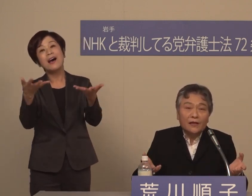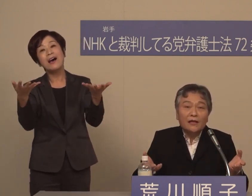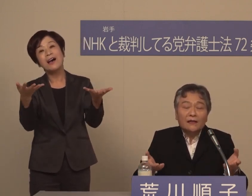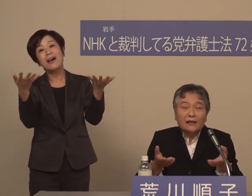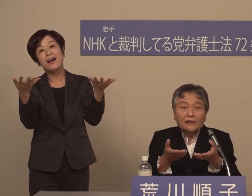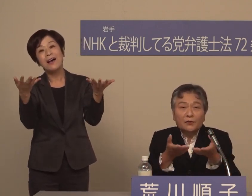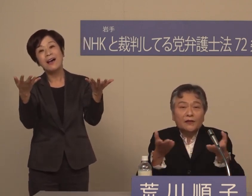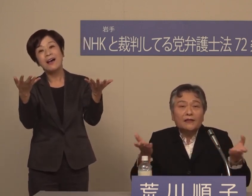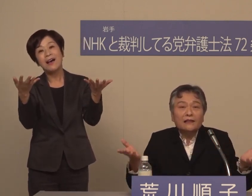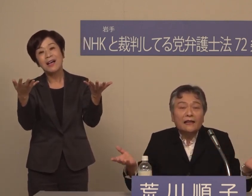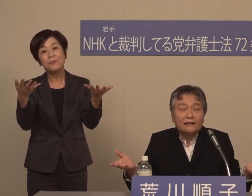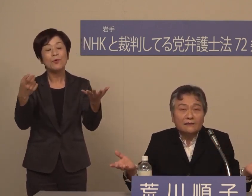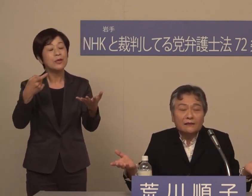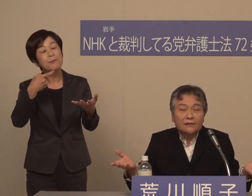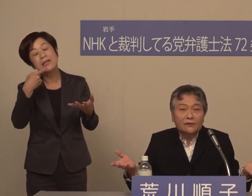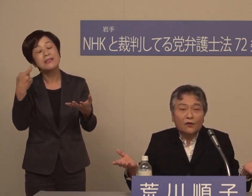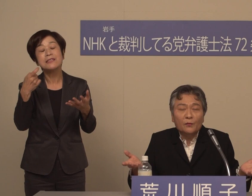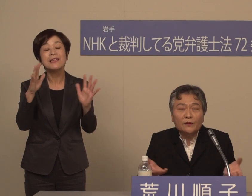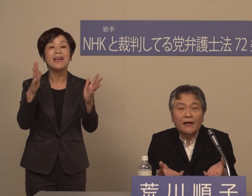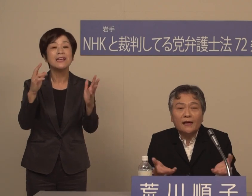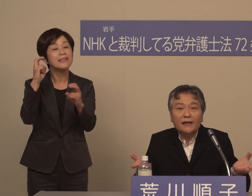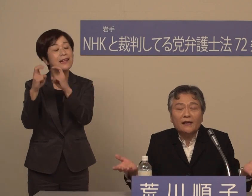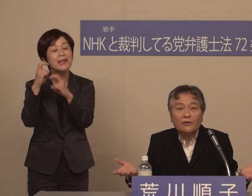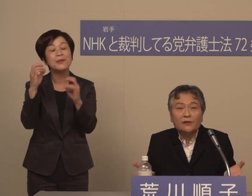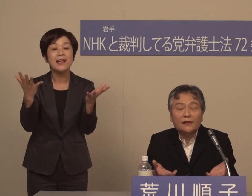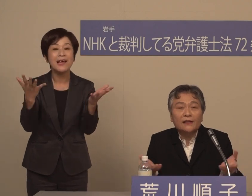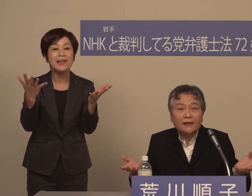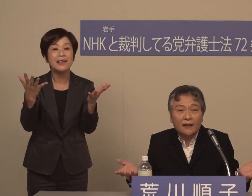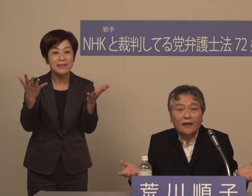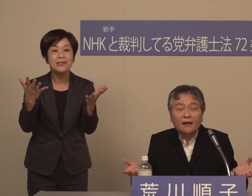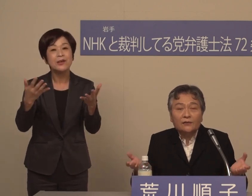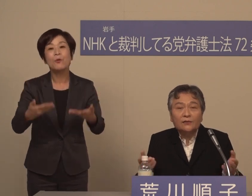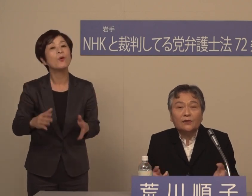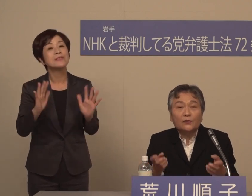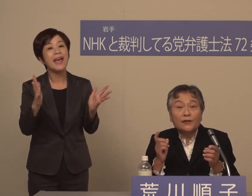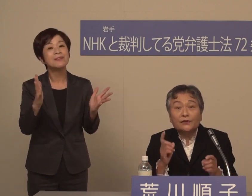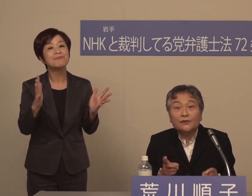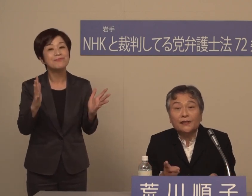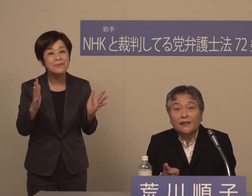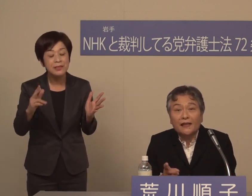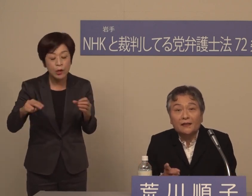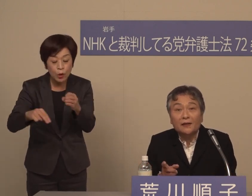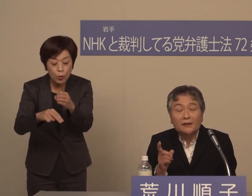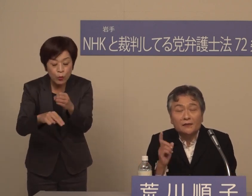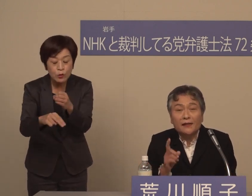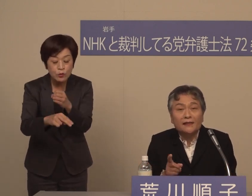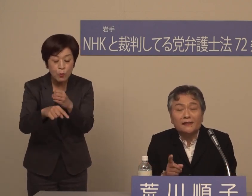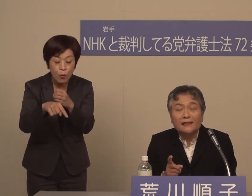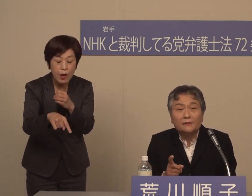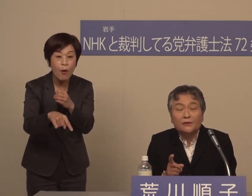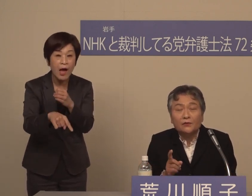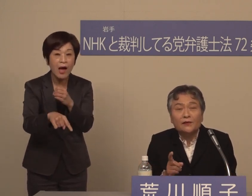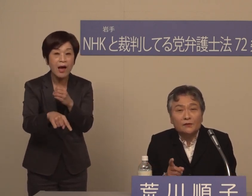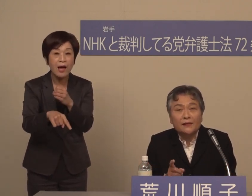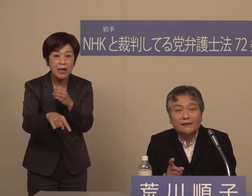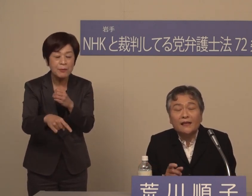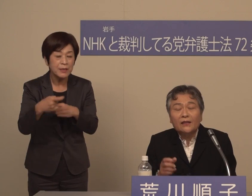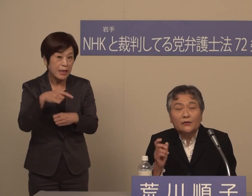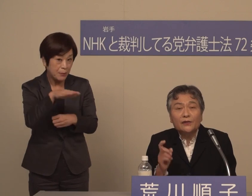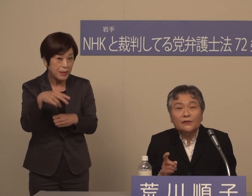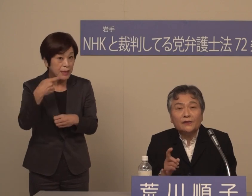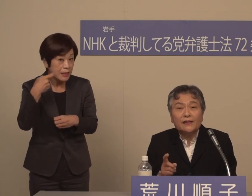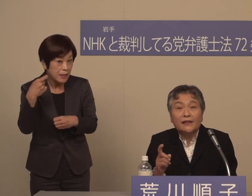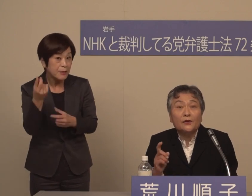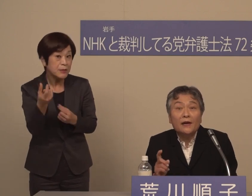そうするとで何も気にならなくなるんです重たい波動じゃないからソフトウイルス菌がいま一番気になることでしょう皆